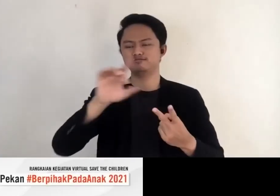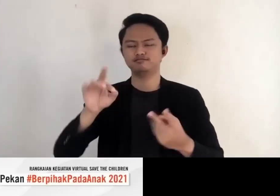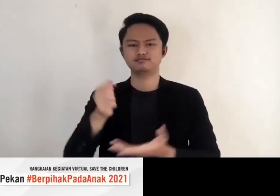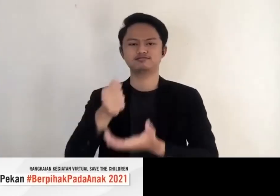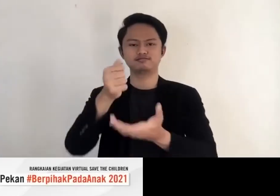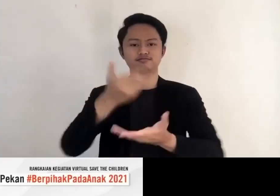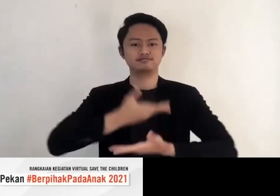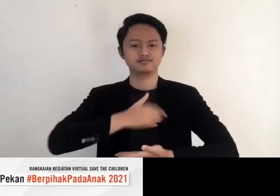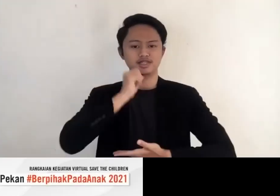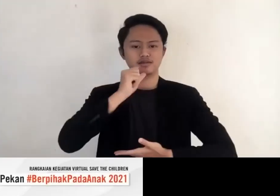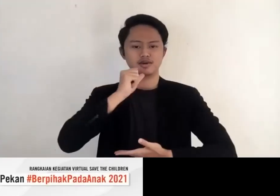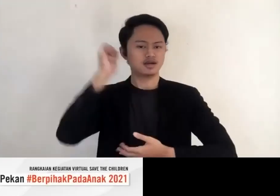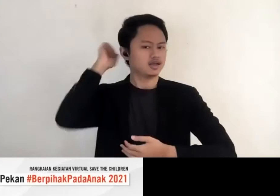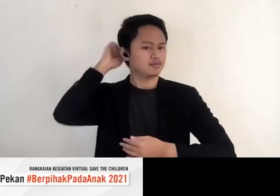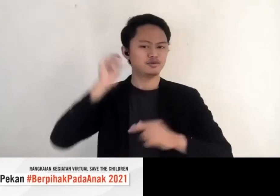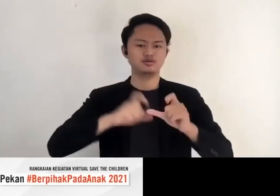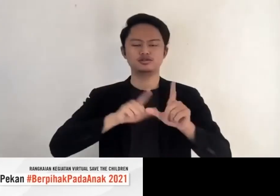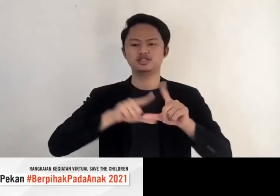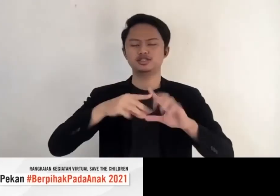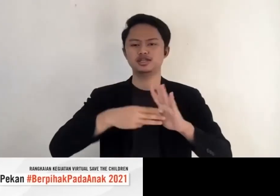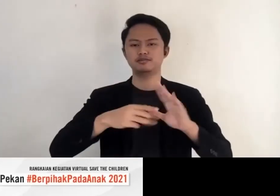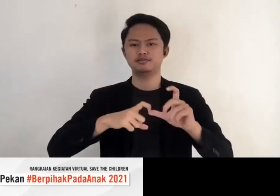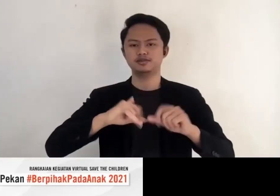Hajah Syamsiar SOS MSI